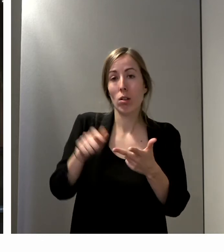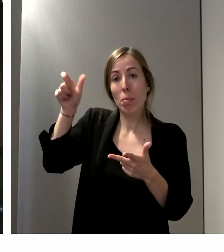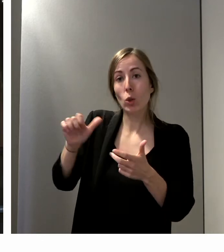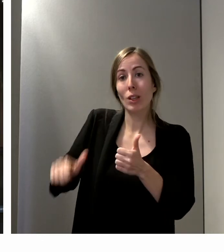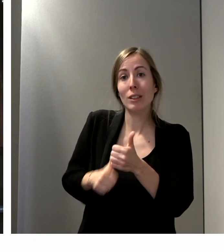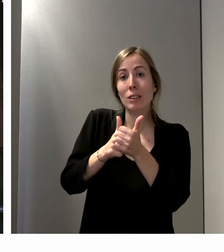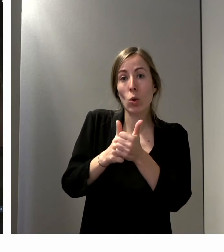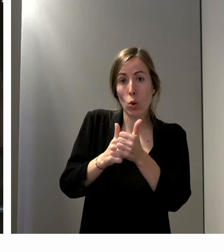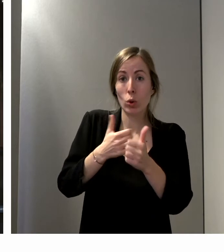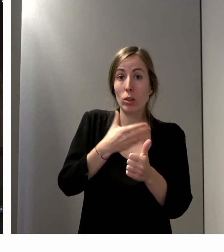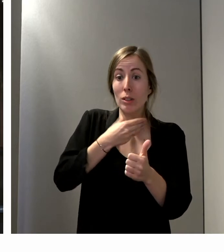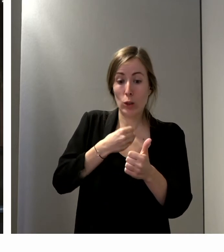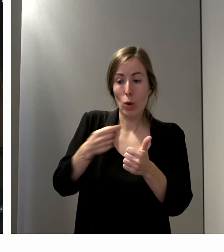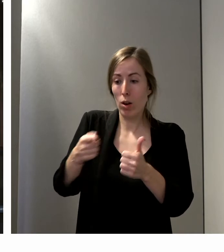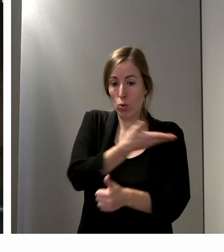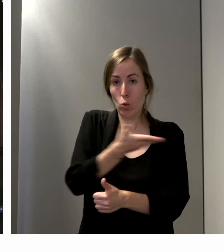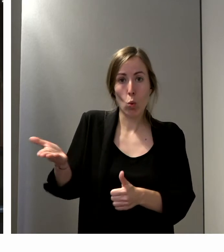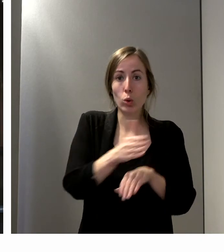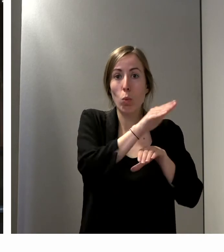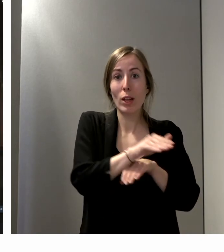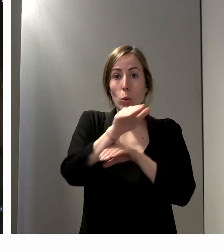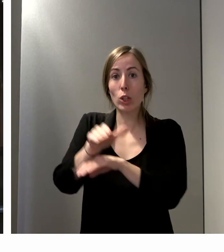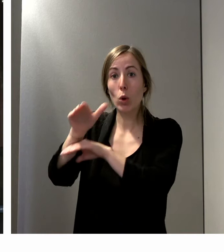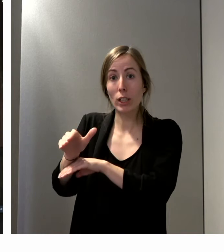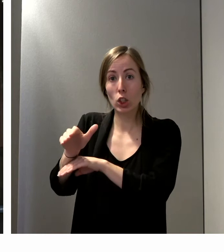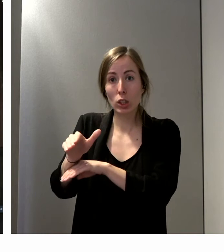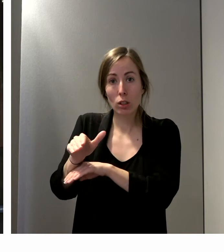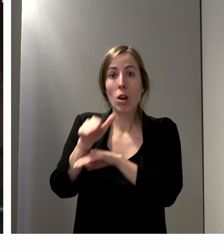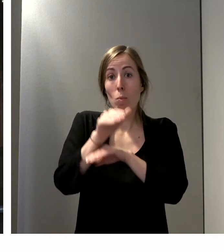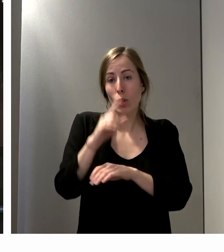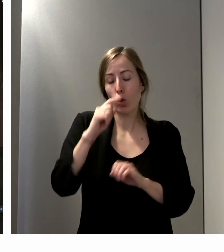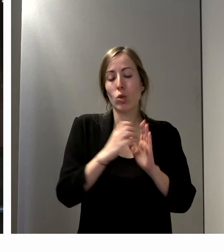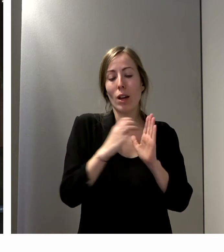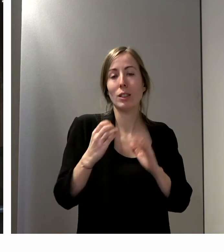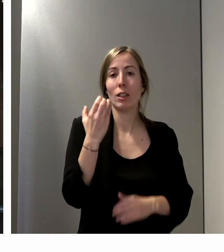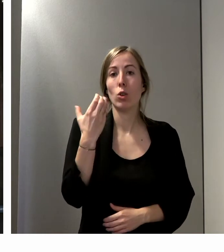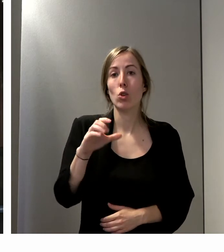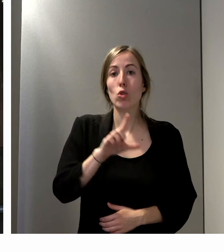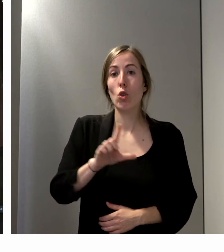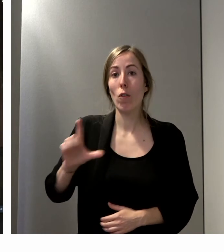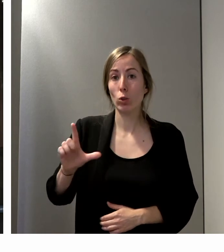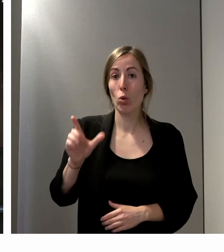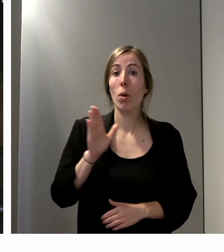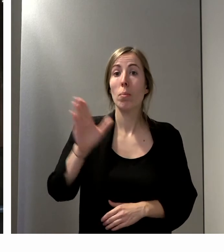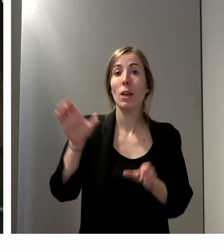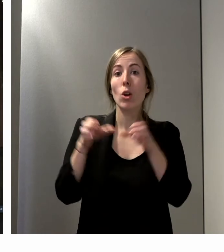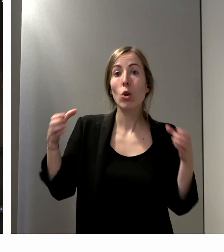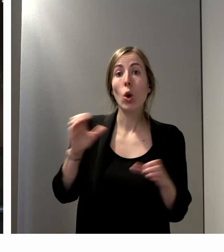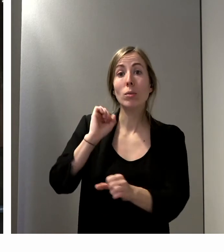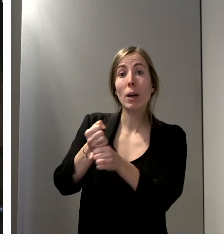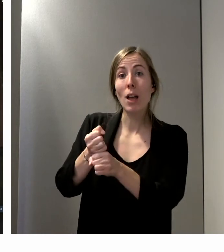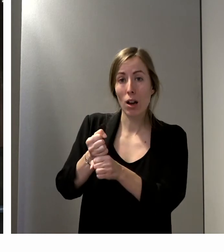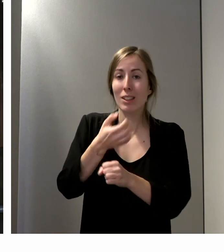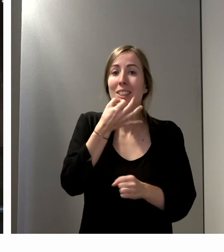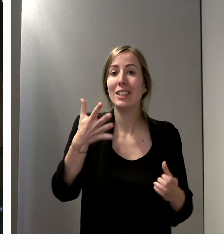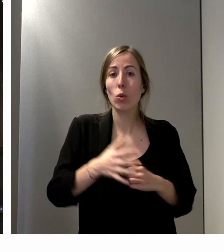sexuel bénéficient d'une protection, et plus précisément de la protection mentionnée à l'article 122-4 du Code pénal, qui